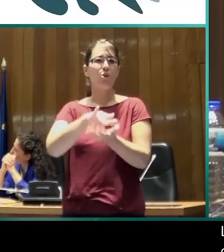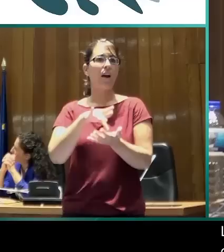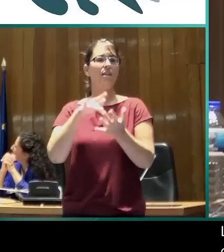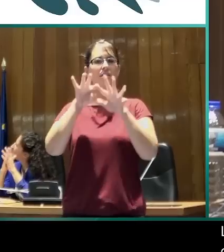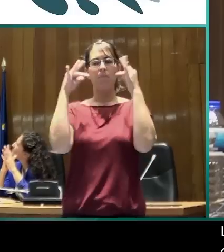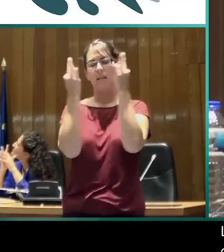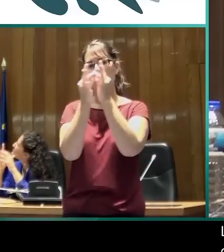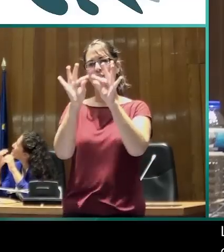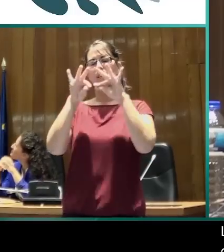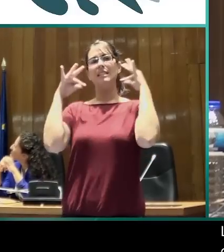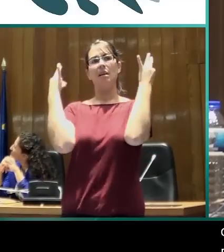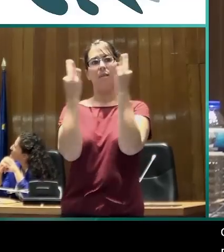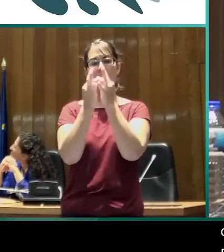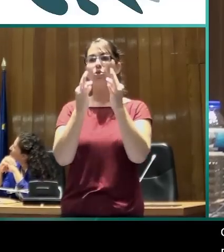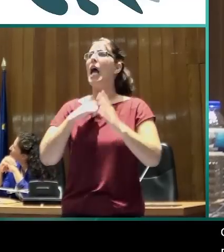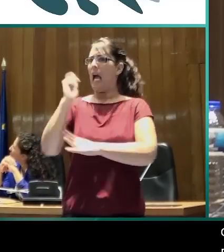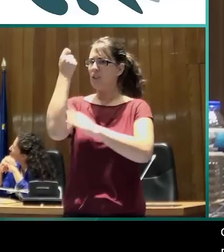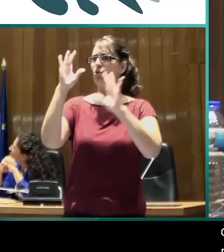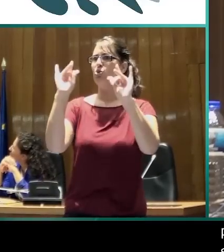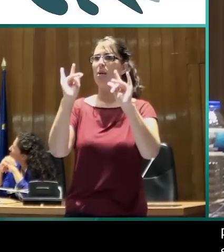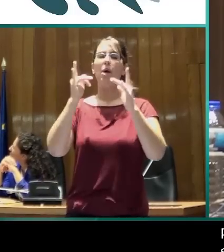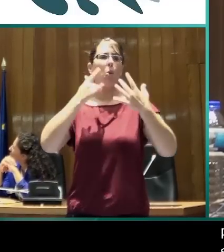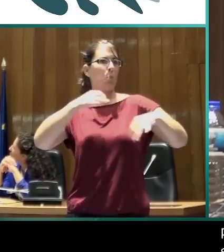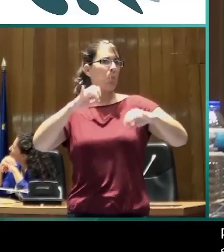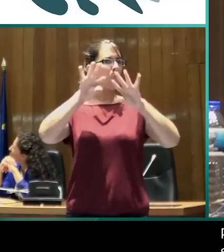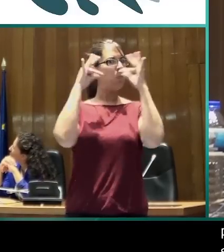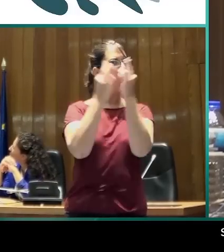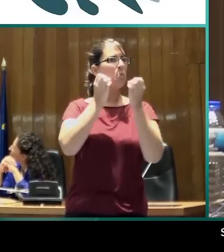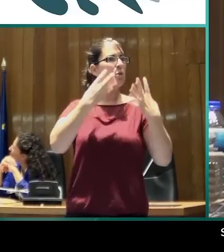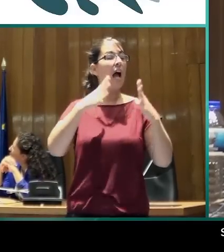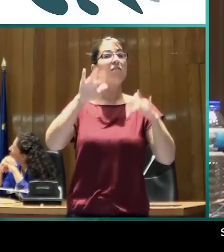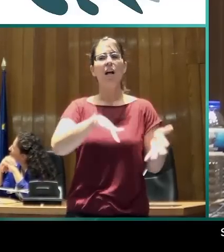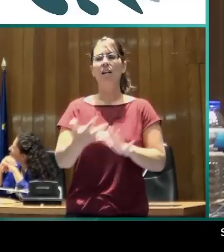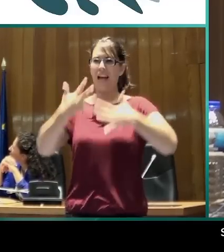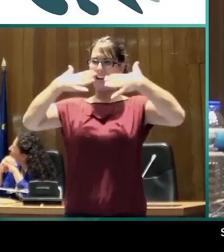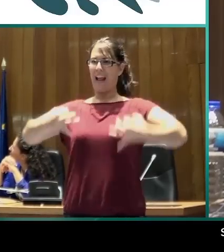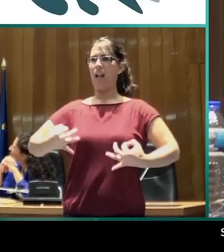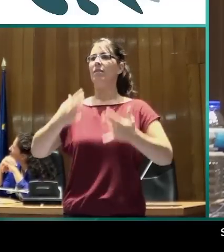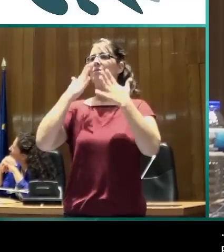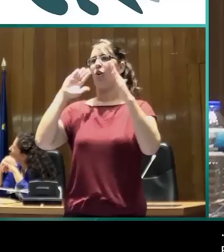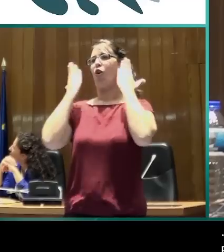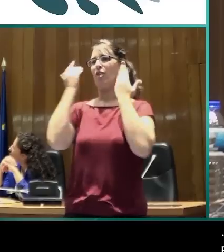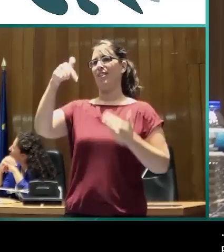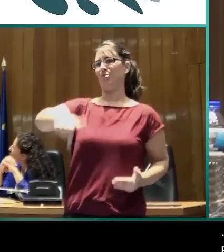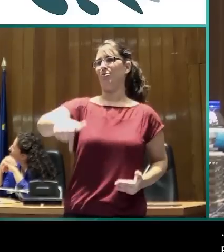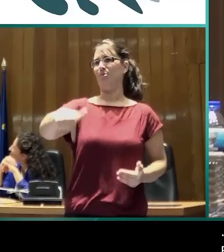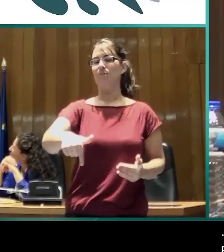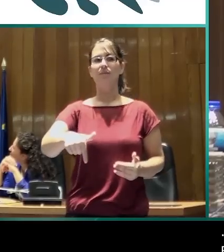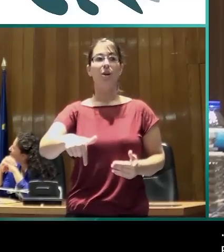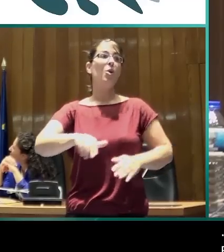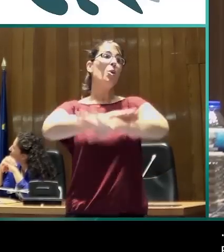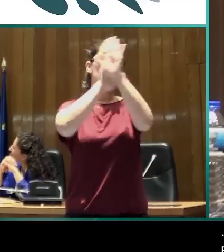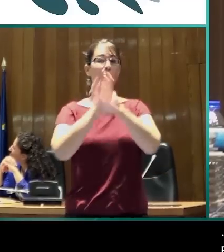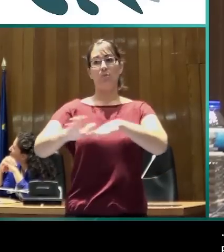seminarios, exitosos y modestos seminarios, habéis conseguido hacer realidad este Congreso. Por último, pido